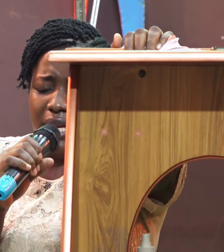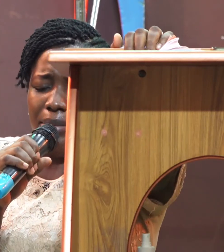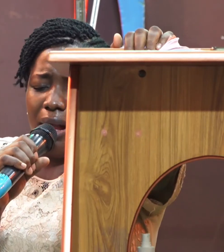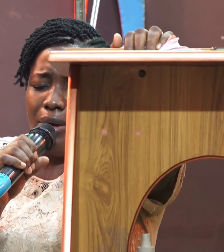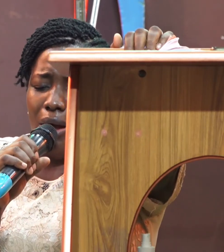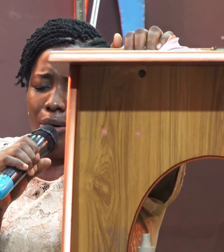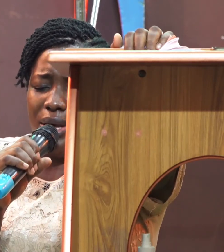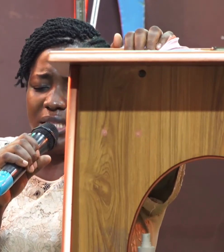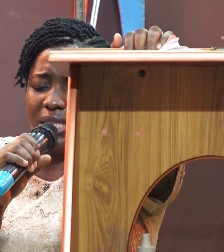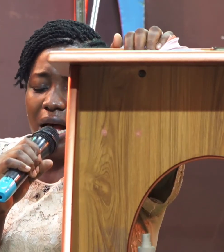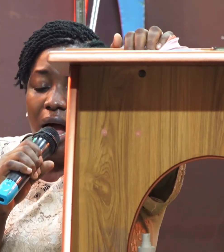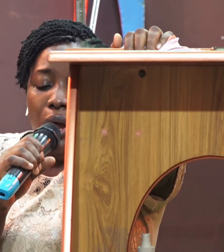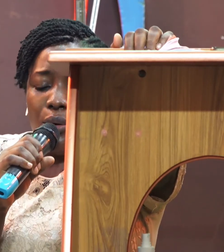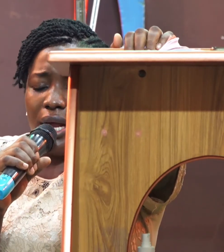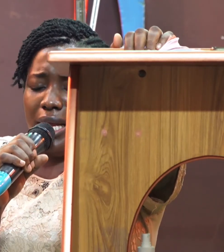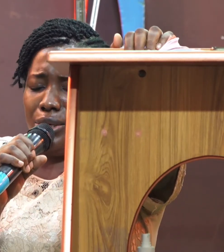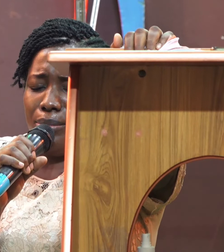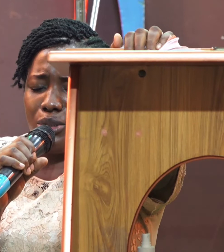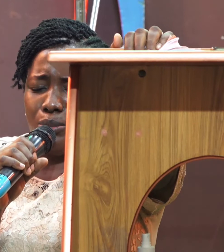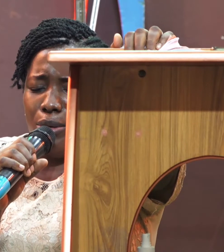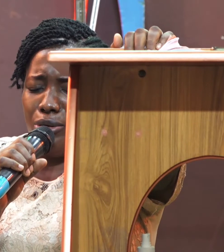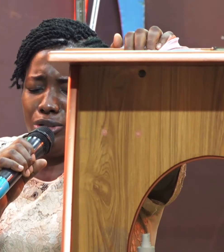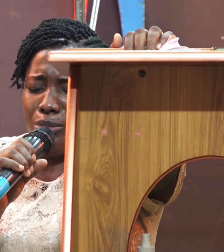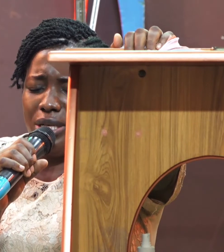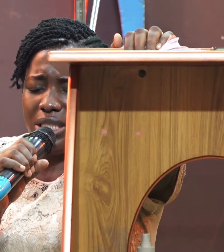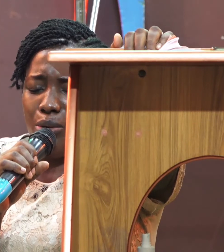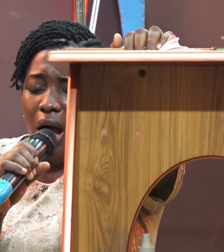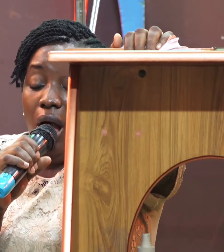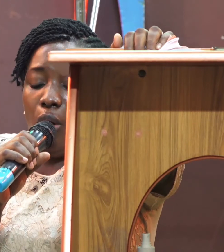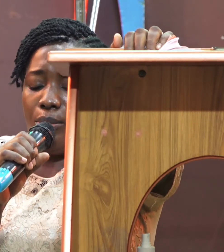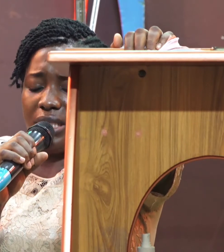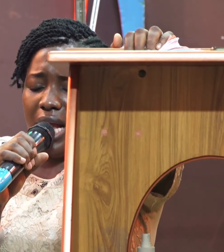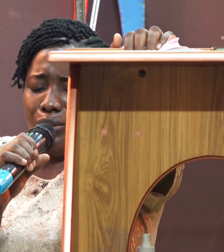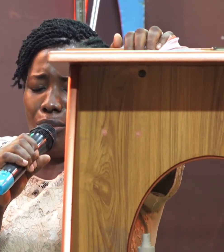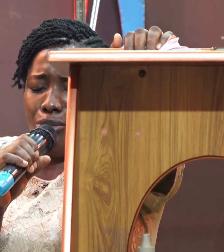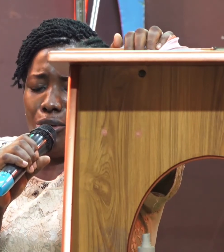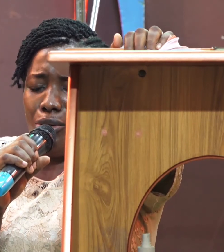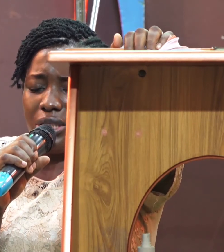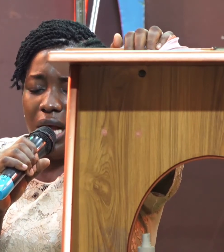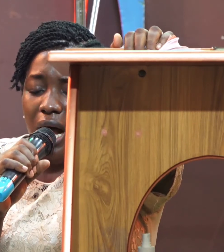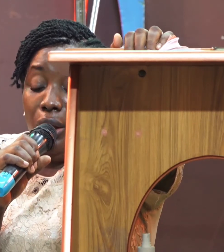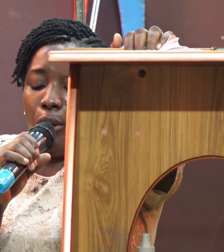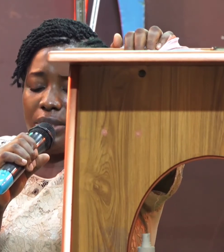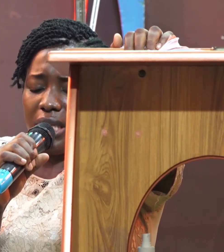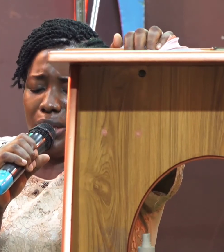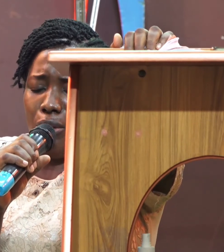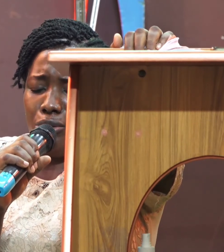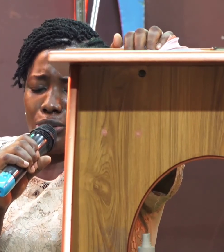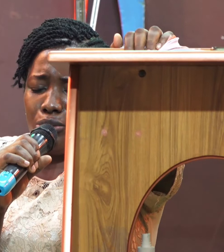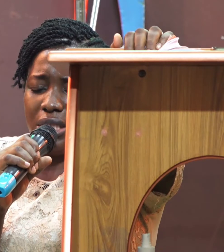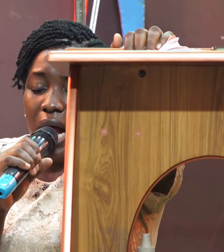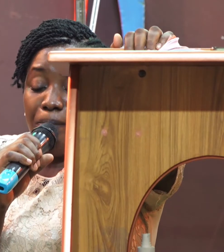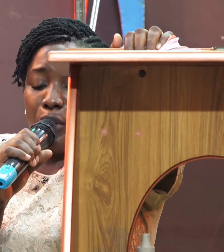Kweka ilide mkama wango wechisa. Kweka ilide msumbo mlunjo mwesigwa. Omusai kwa kulongosa. Omusai